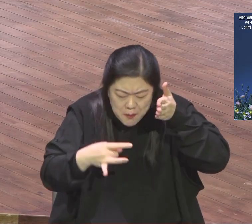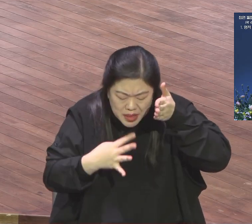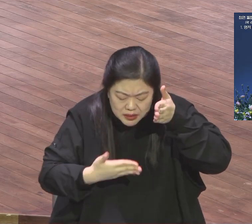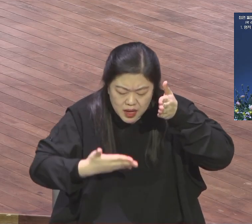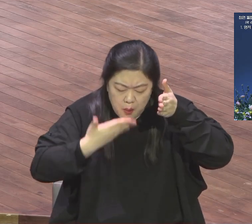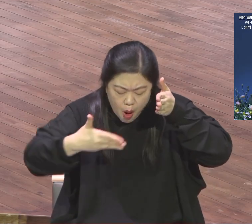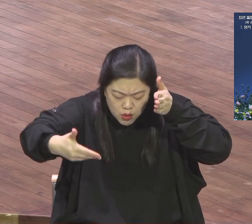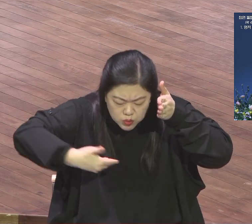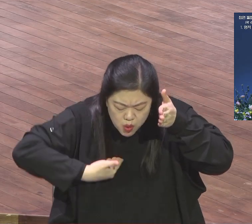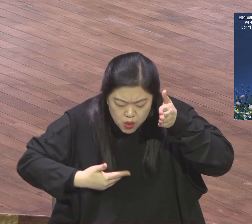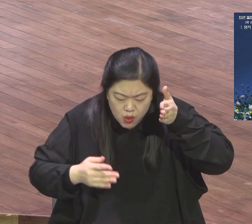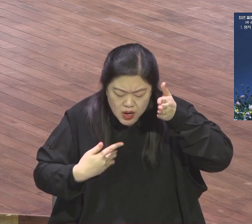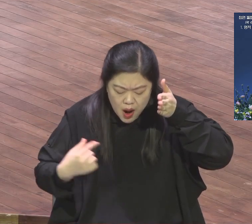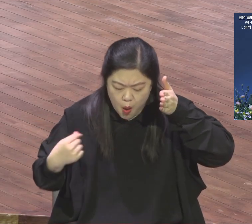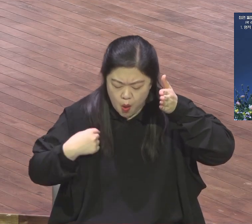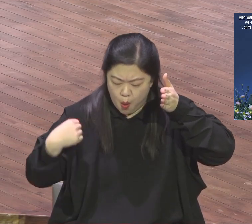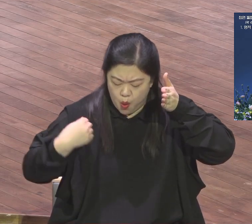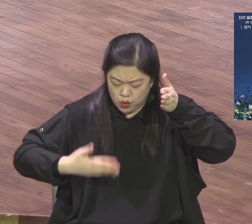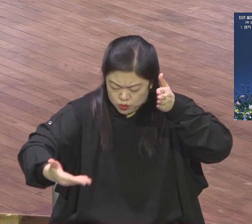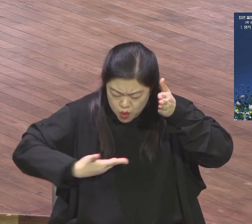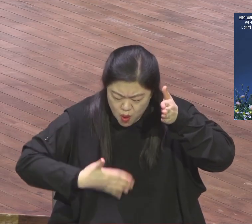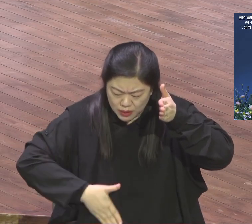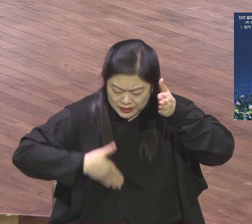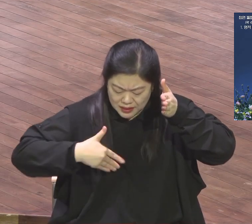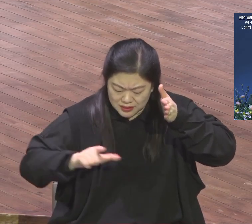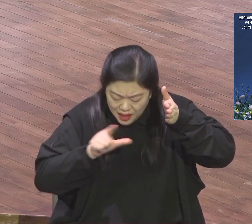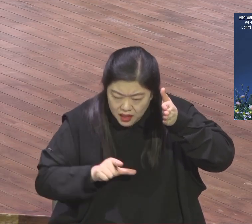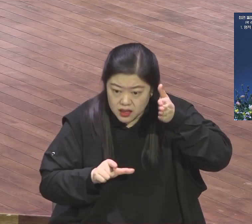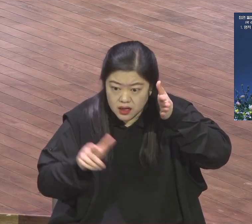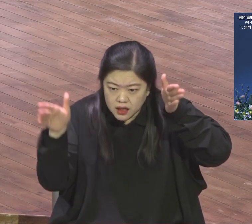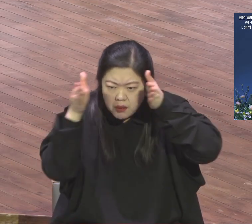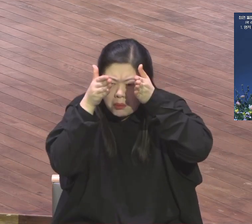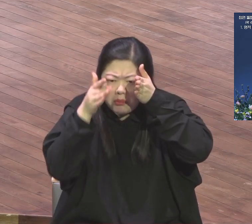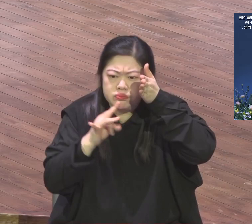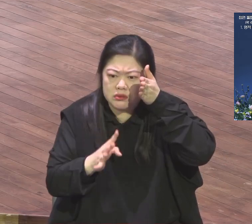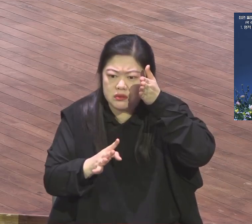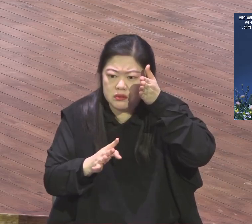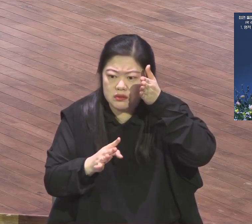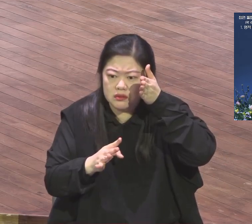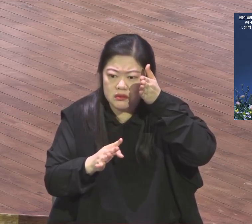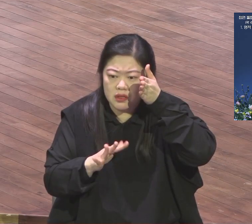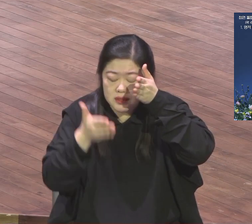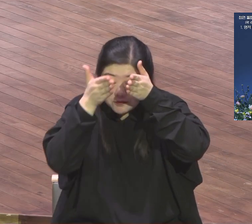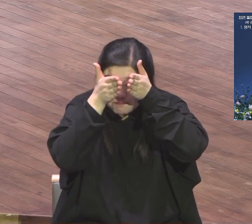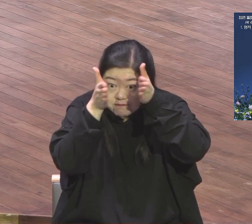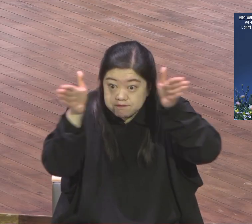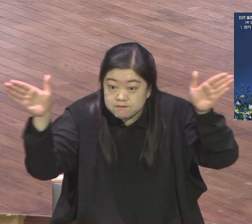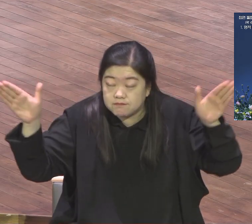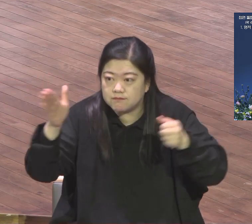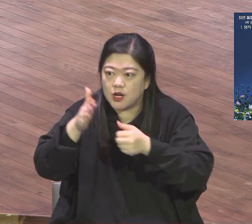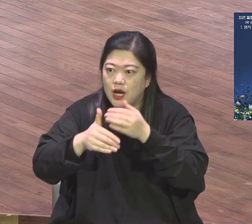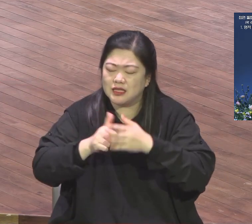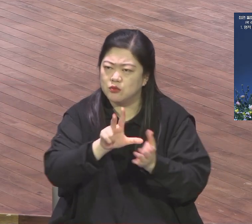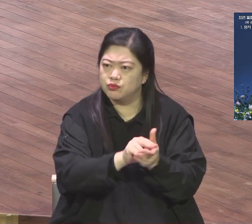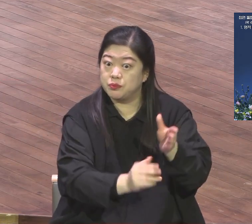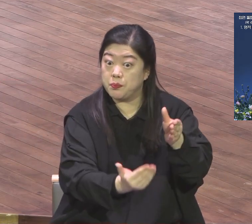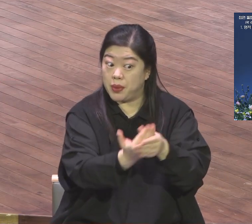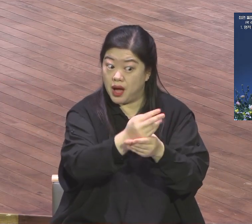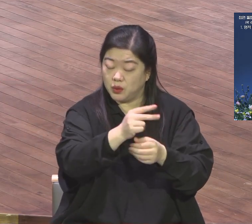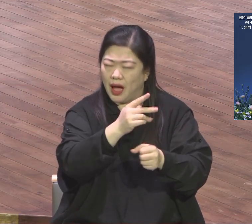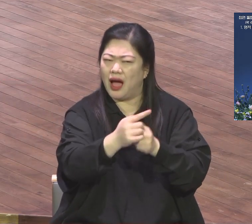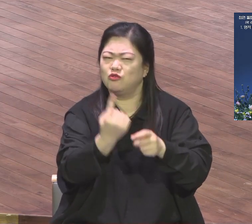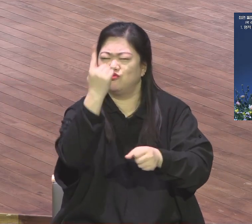뭐 어떻게 할 수 있겠어요? 불신앙이 나오지요. 하나님이 이거 없으니까 하나님의 능력을 믿지 않으면